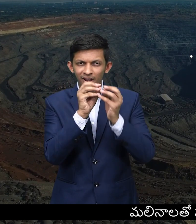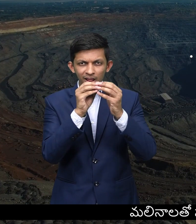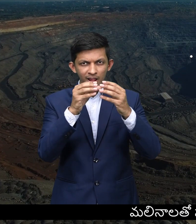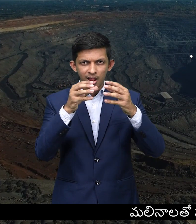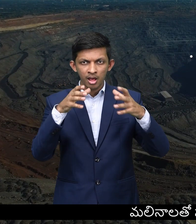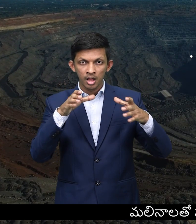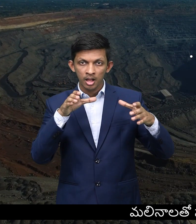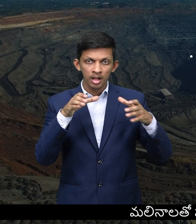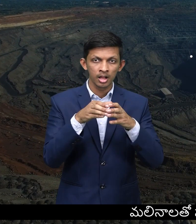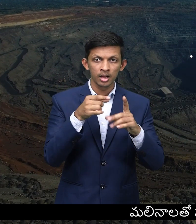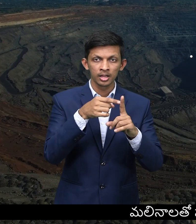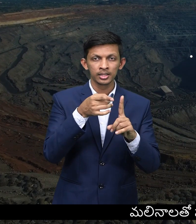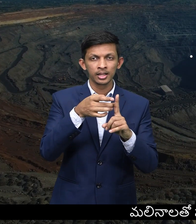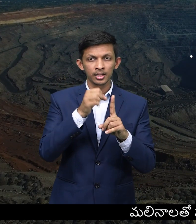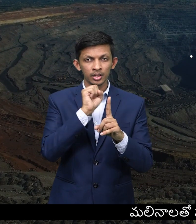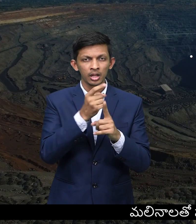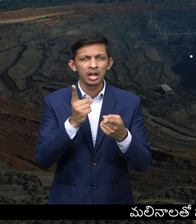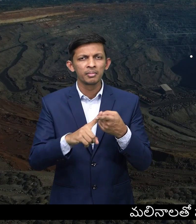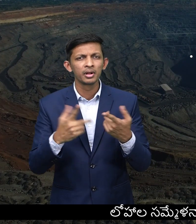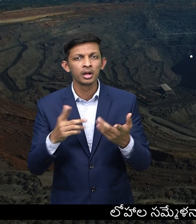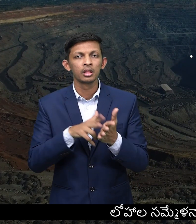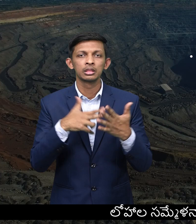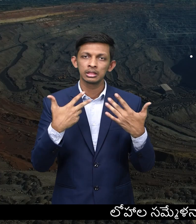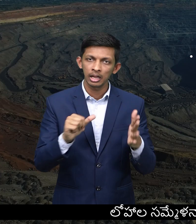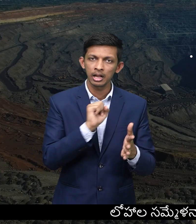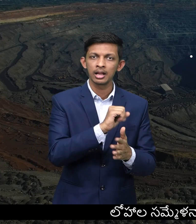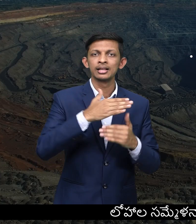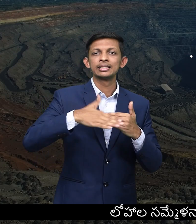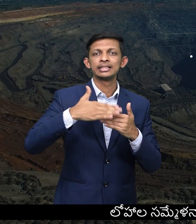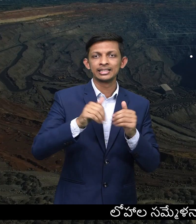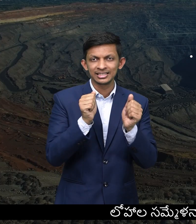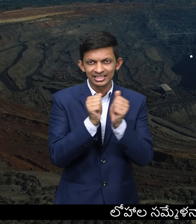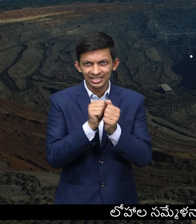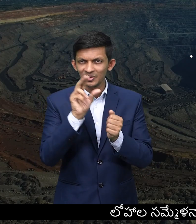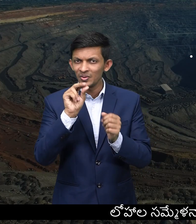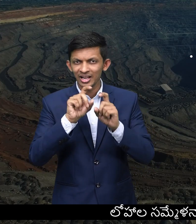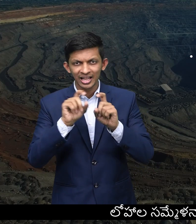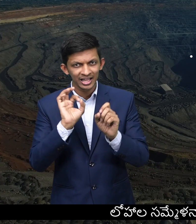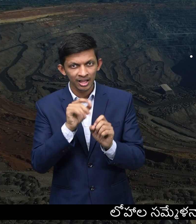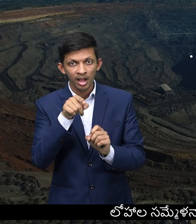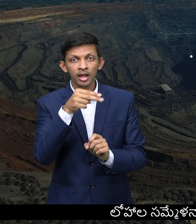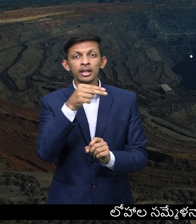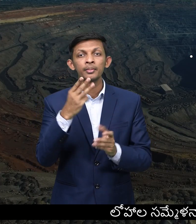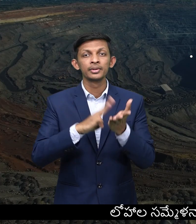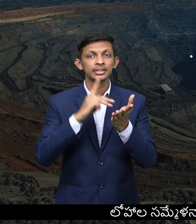పాటు ప్రకృతిలో ఏర్పడే లోహాల సమ్మేళనాలను ఖనిజాలు అంటారు.